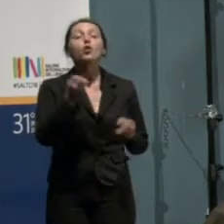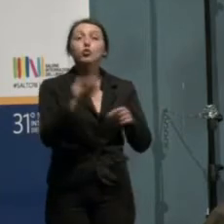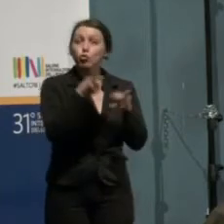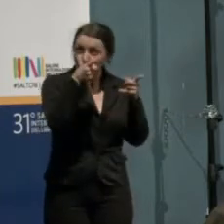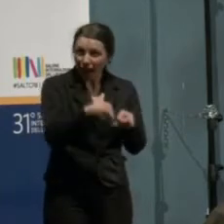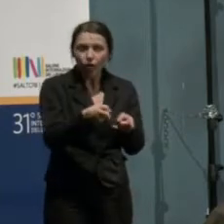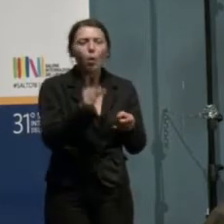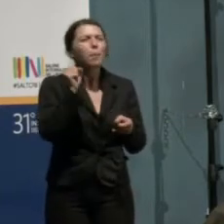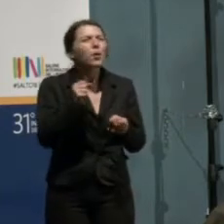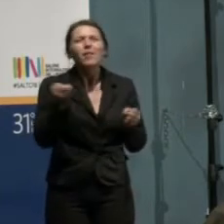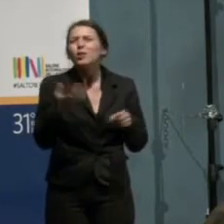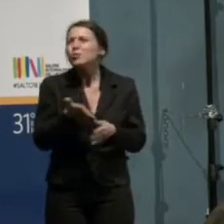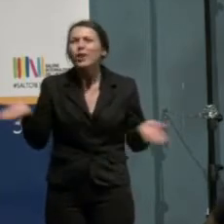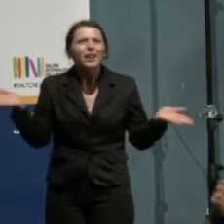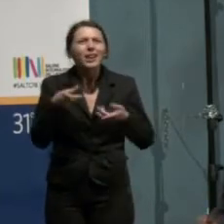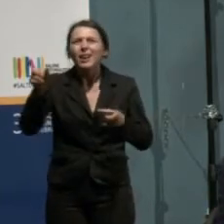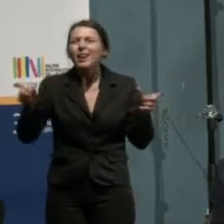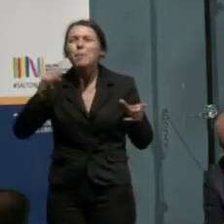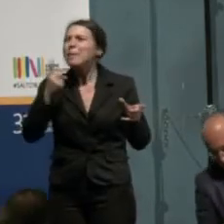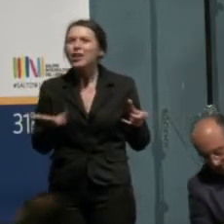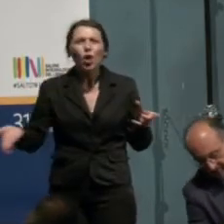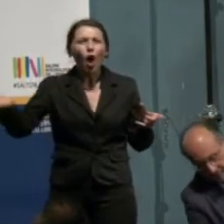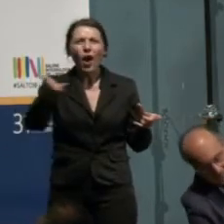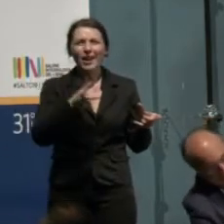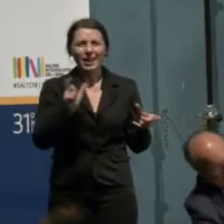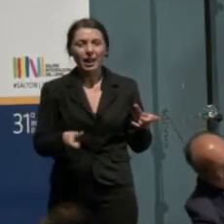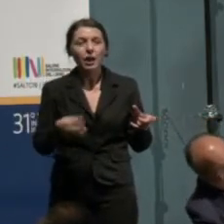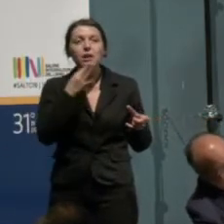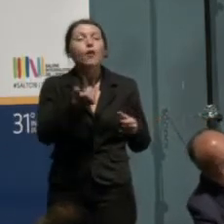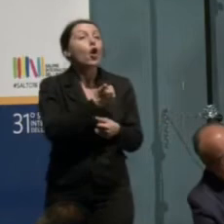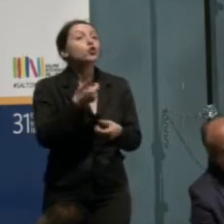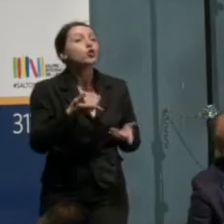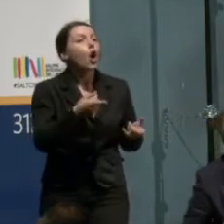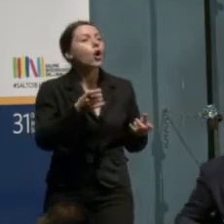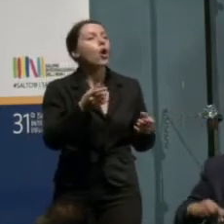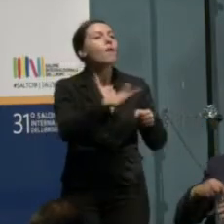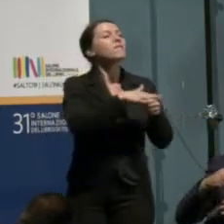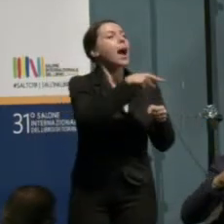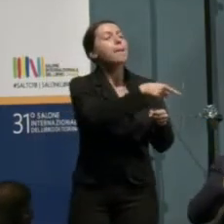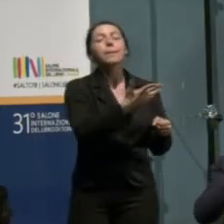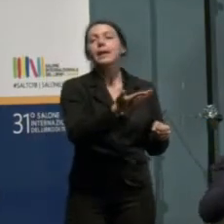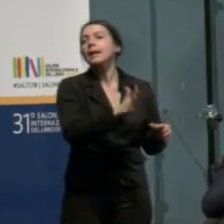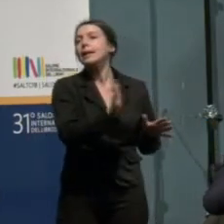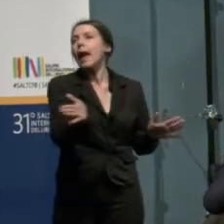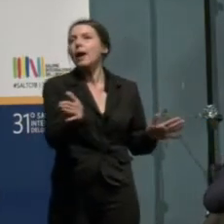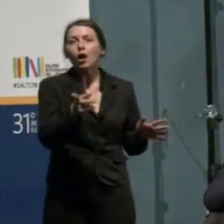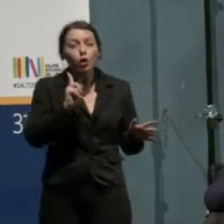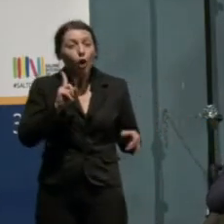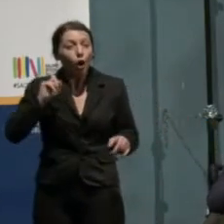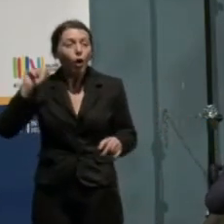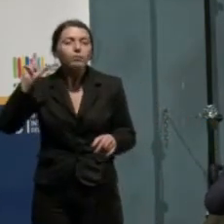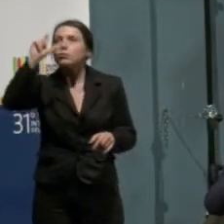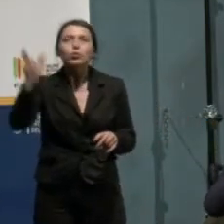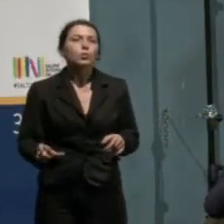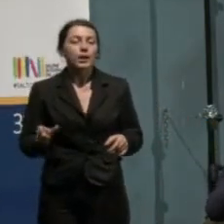poteva succedere i migliori di noi e quindi non è una vicenda che riguarda la famiglia a reggere un deficiente che riguarda il nostro paese e dunque io